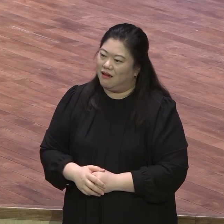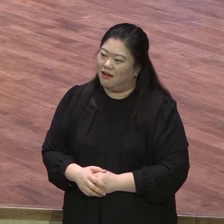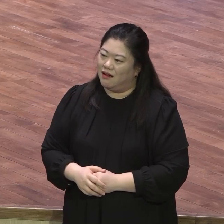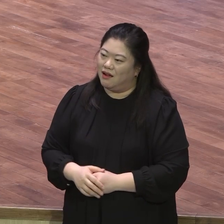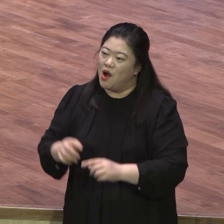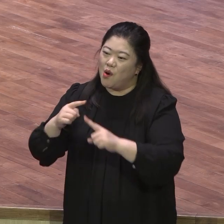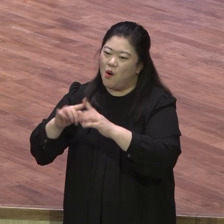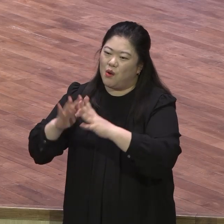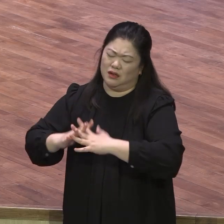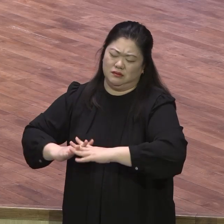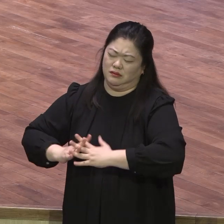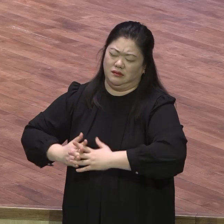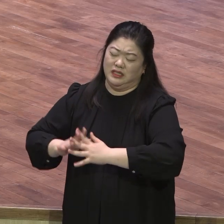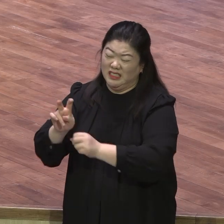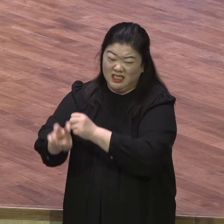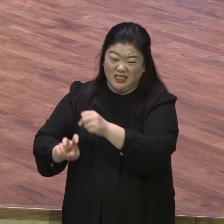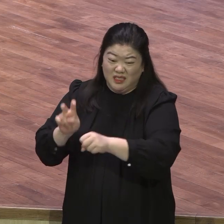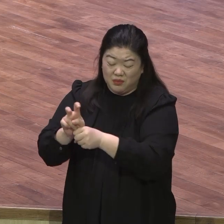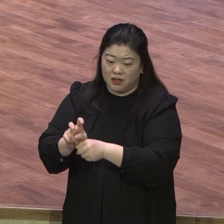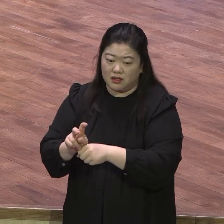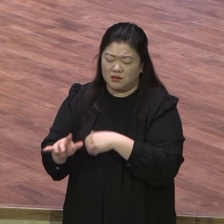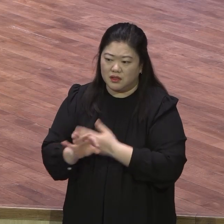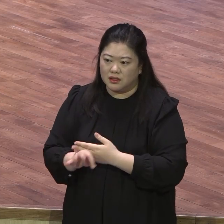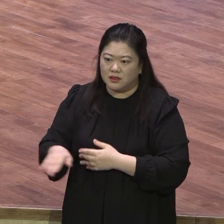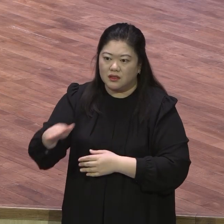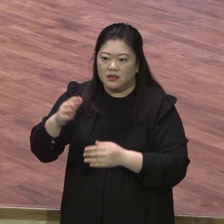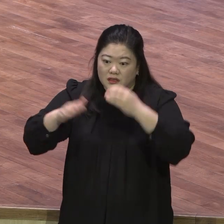붙어있냐 다 도망갈 텐데